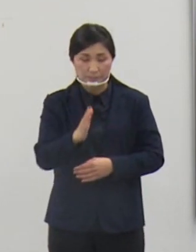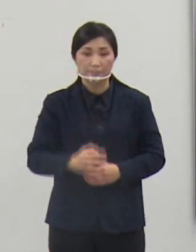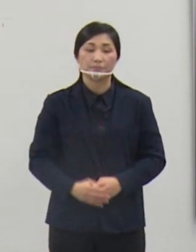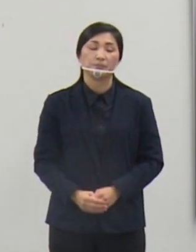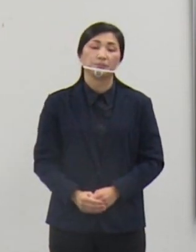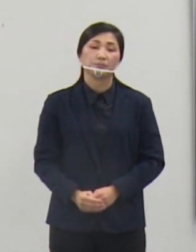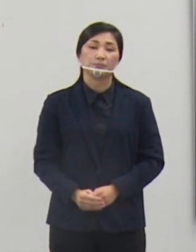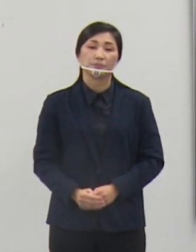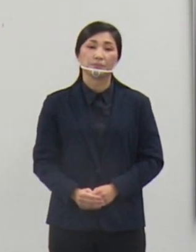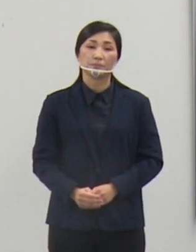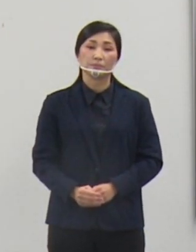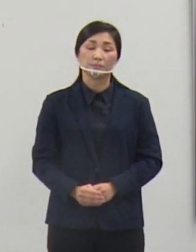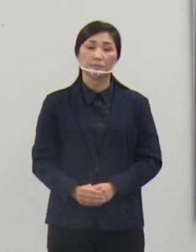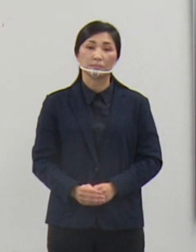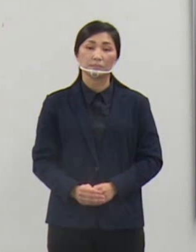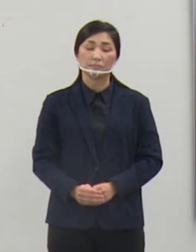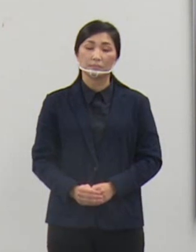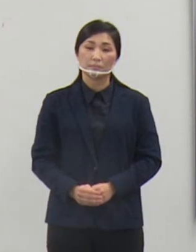いたします。